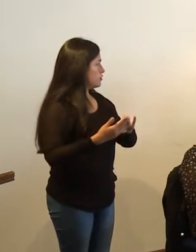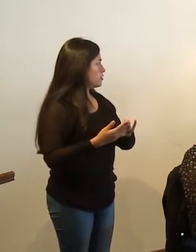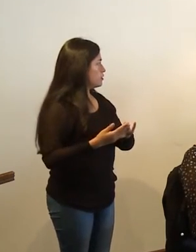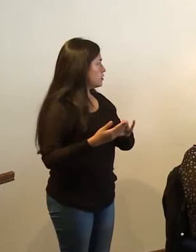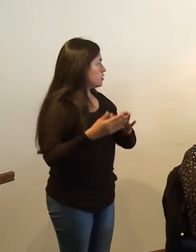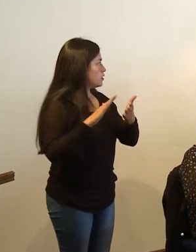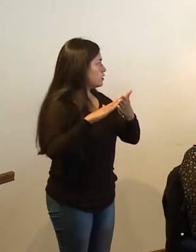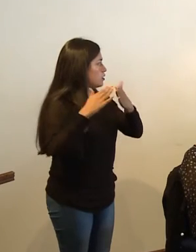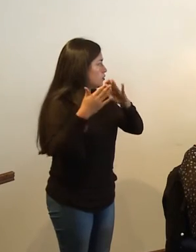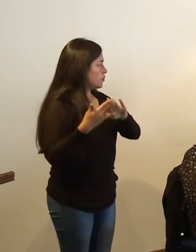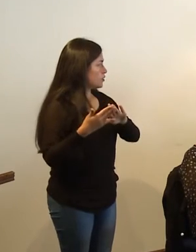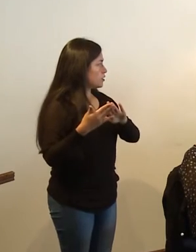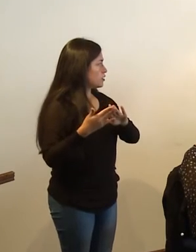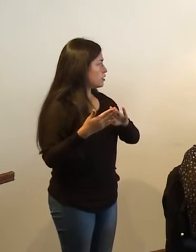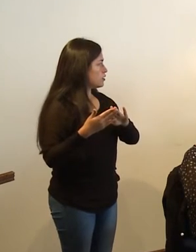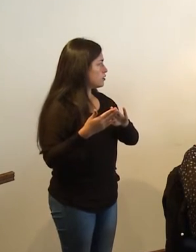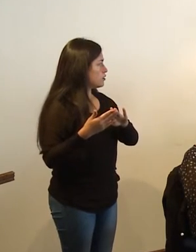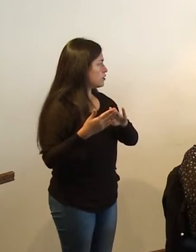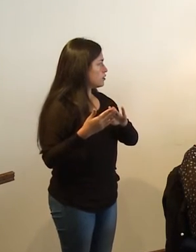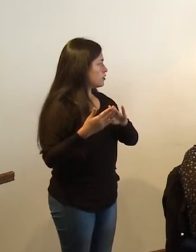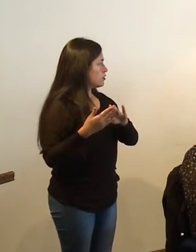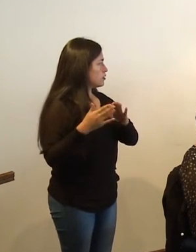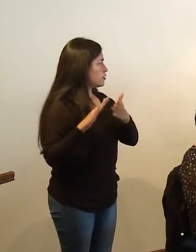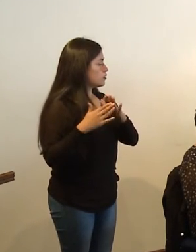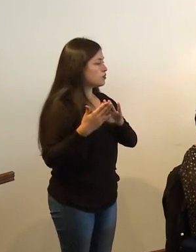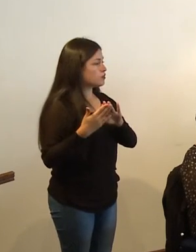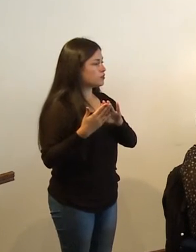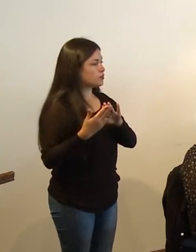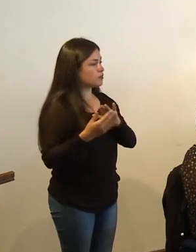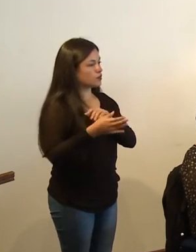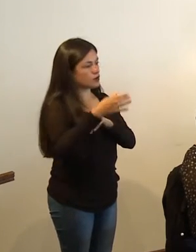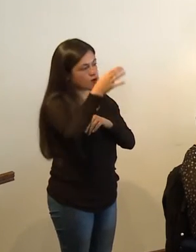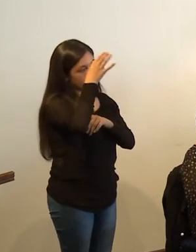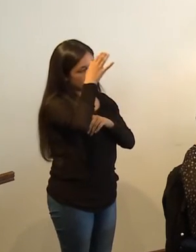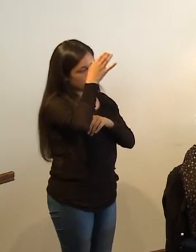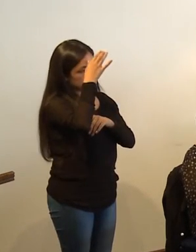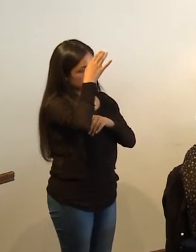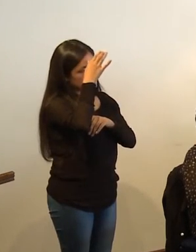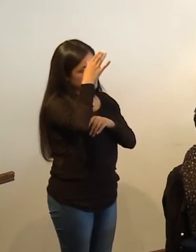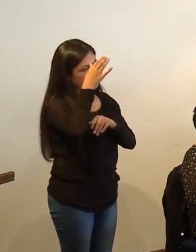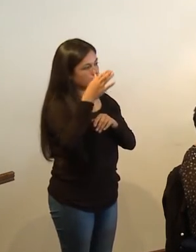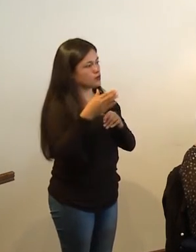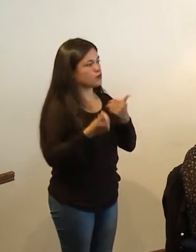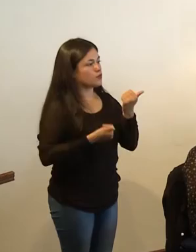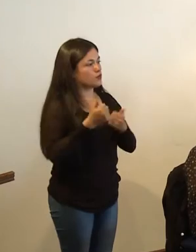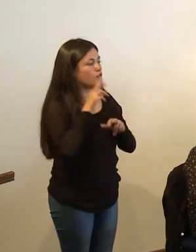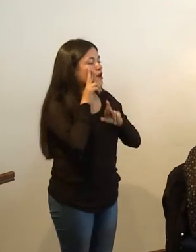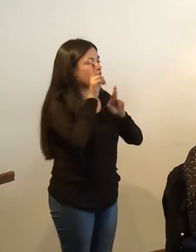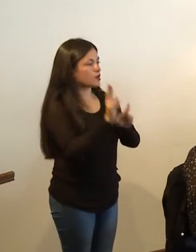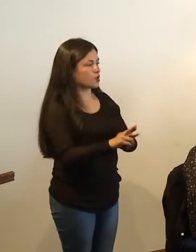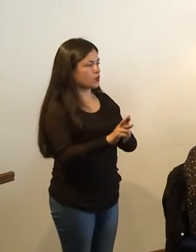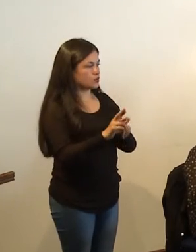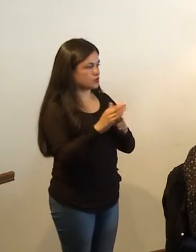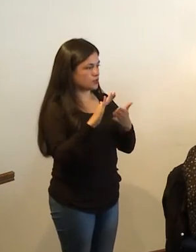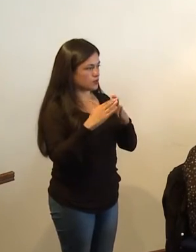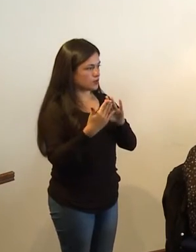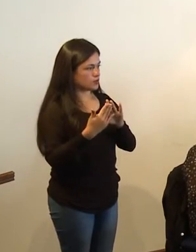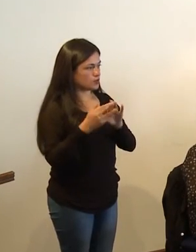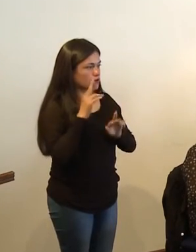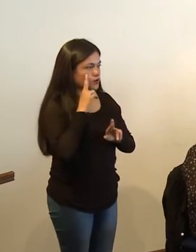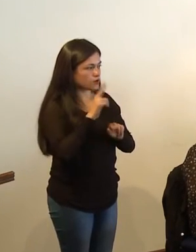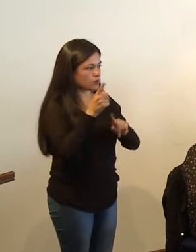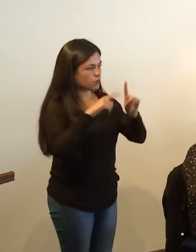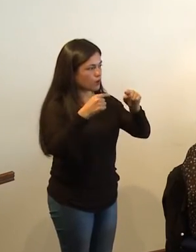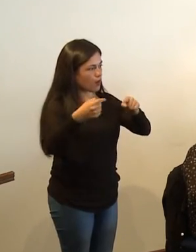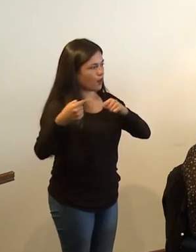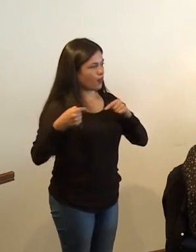minutitos, ¿en qué fue confluyendo conceptualmente? En reconocer que a partir de algunos debates ya